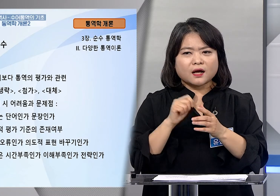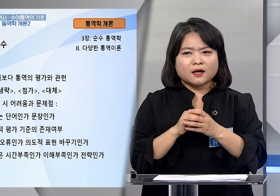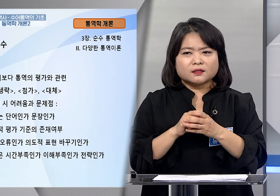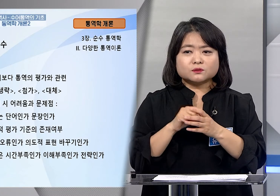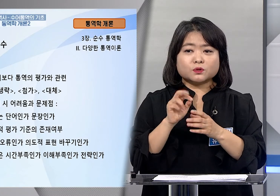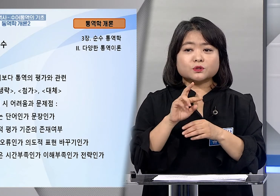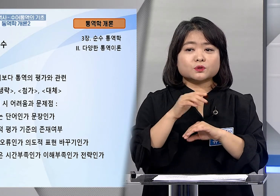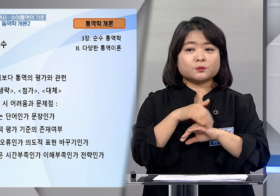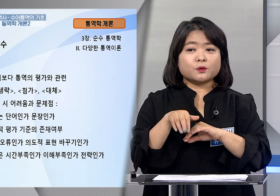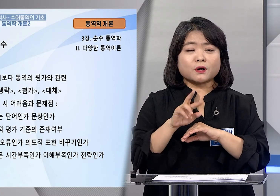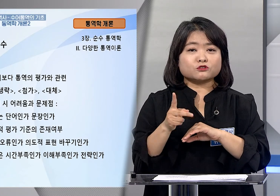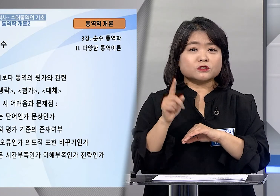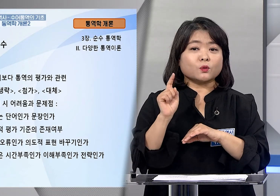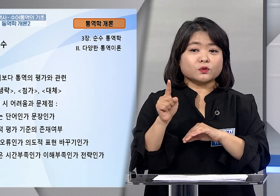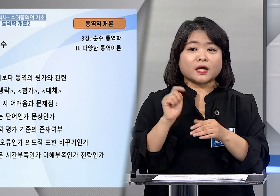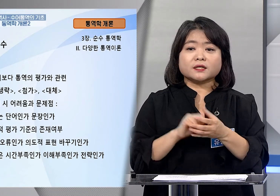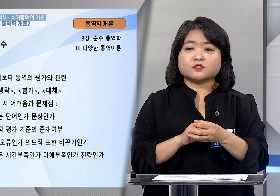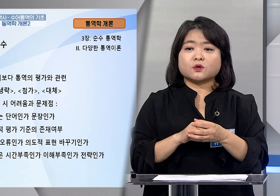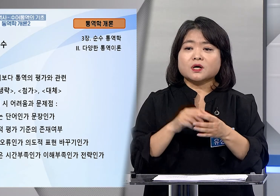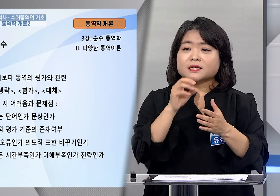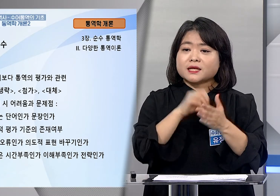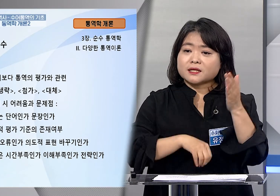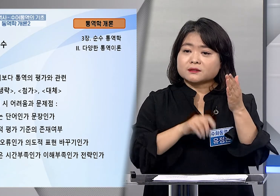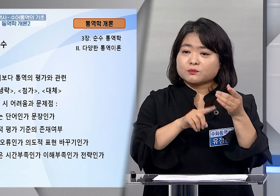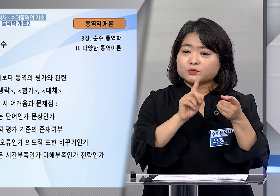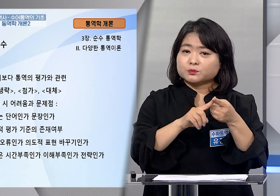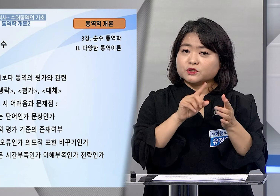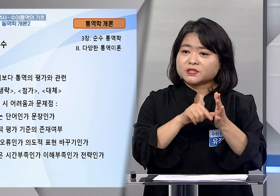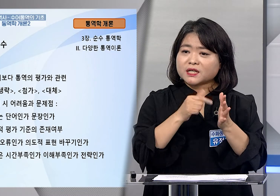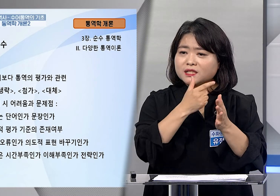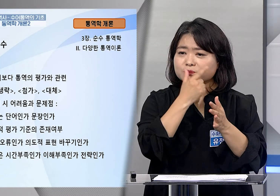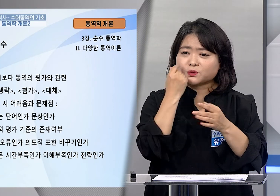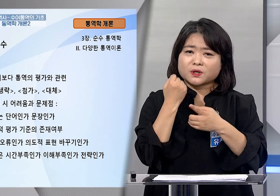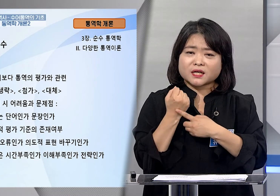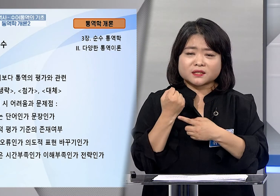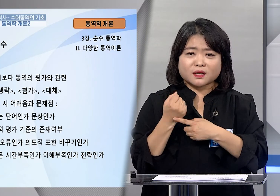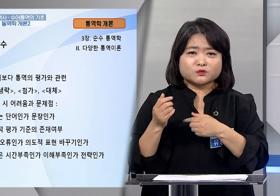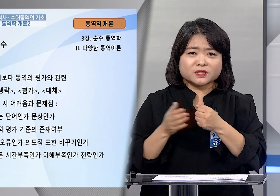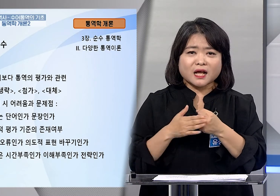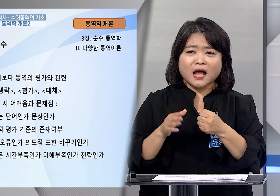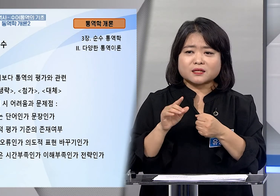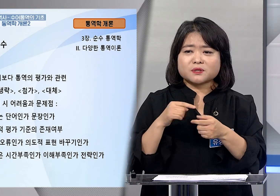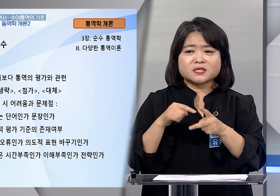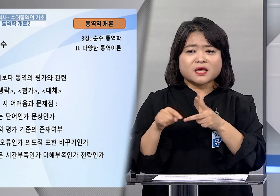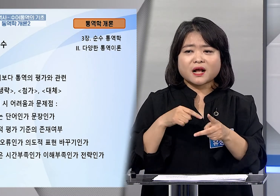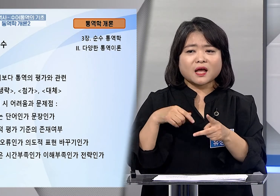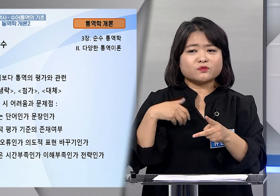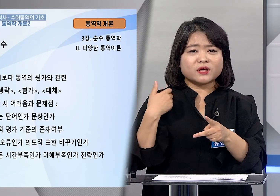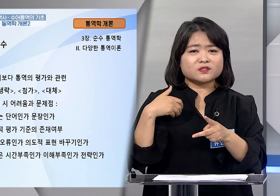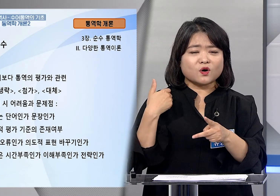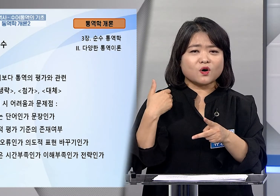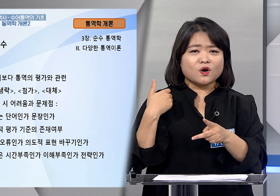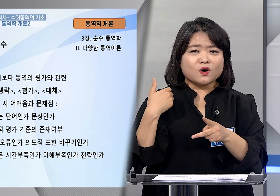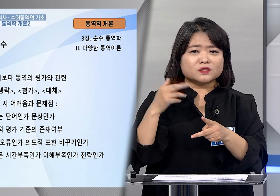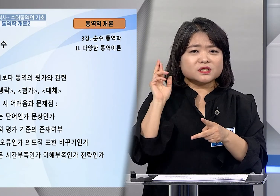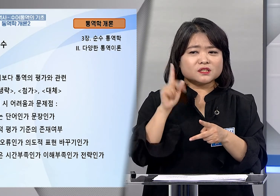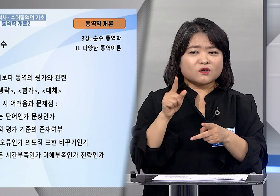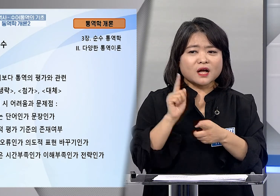의도적으로 표현을 바꾸기 위한 오류가 아니겠죠. 생략된 부분은 시간이 부족하기 때문인가 아니면 이해가 안 돼서 틀린 건가